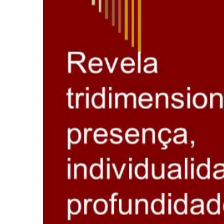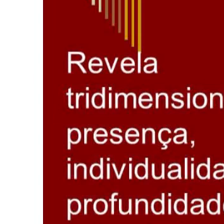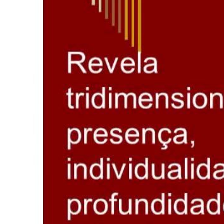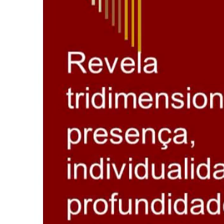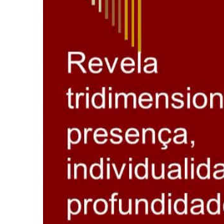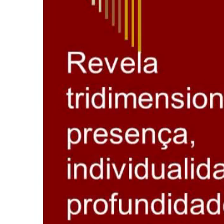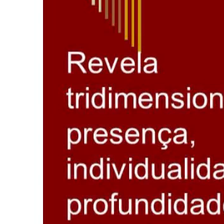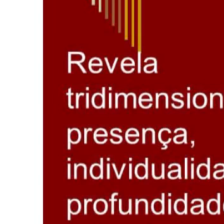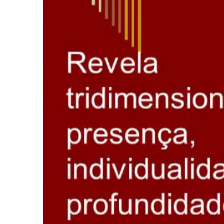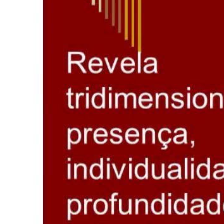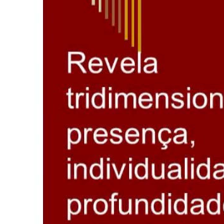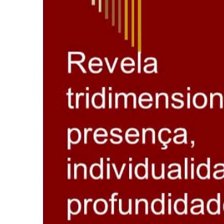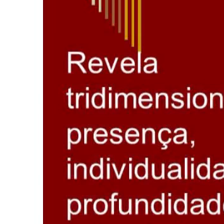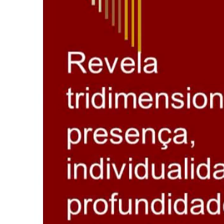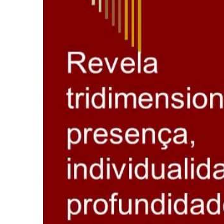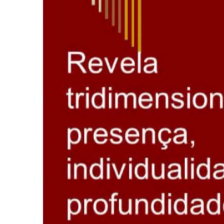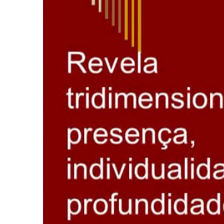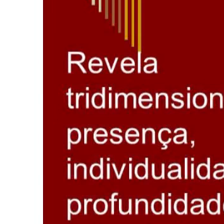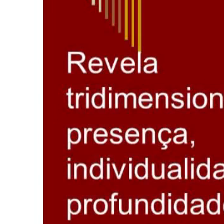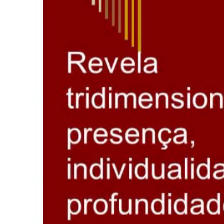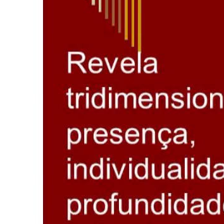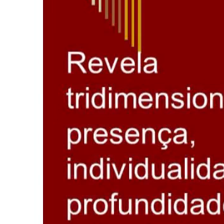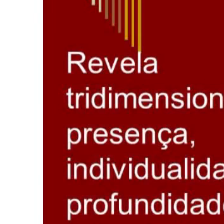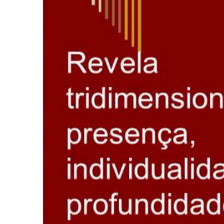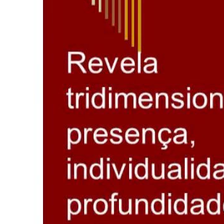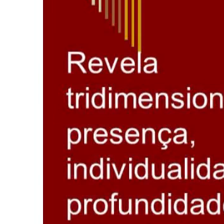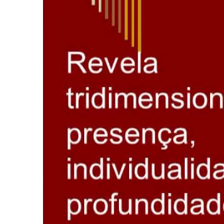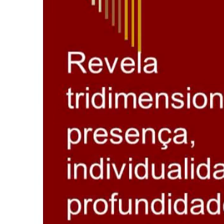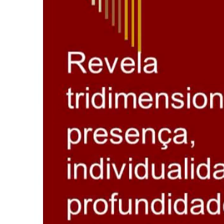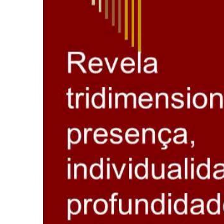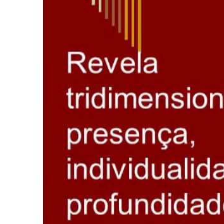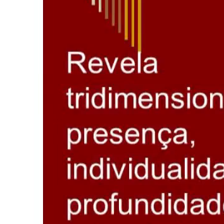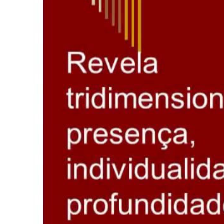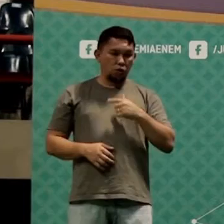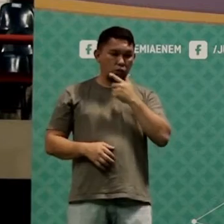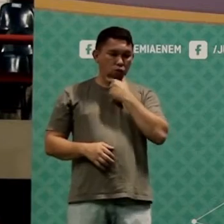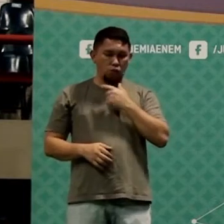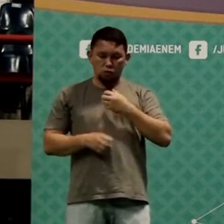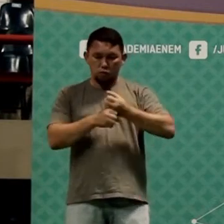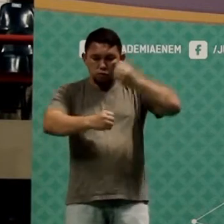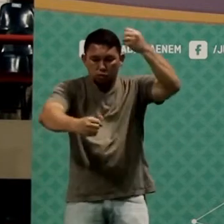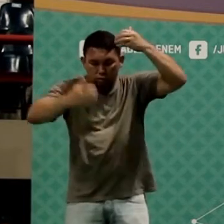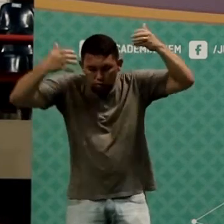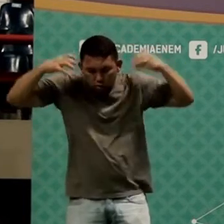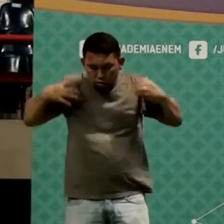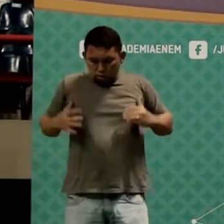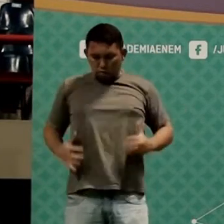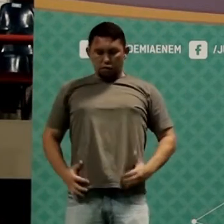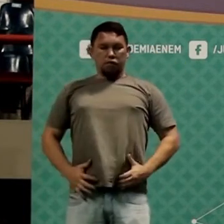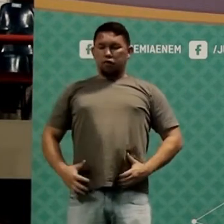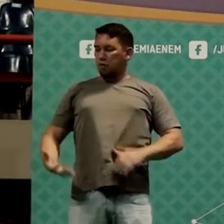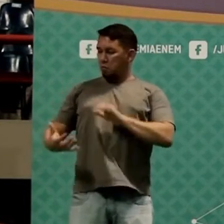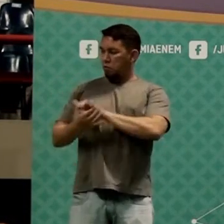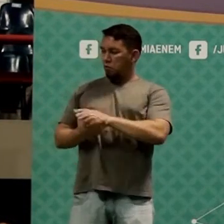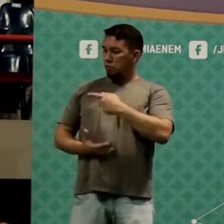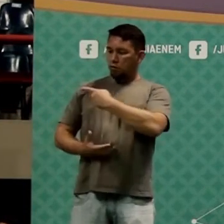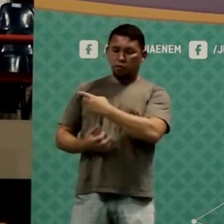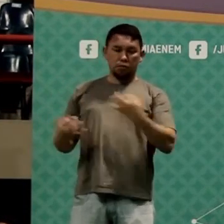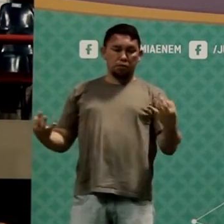um verde abacatado, assim, um negócio massa. O cara vestido de guarda-chuva, muito bonita a escolha do casal,